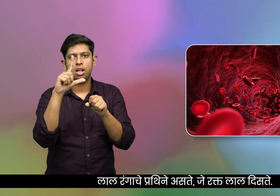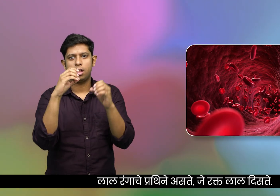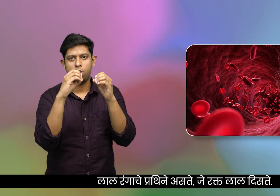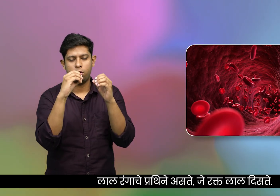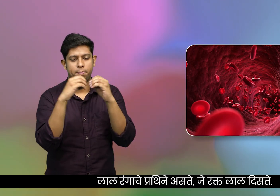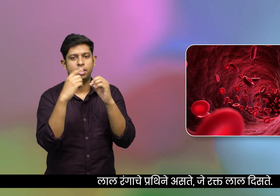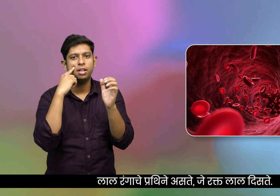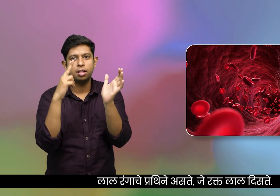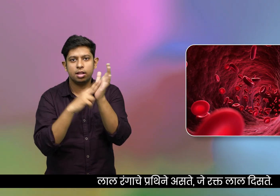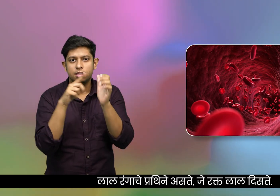लाल दिसते.